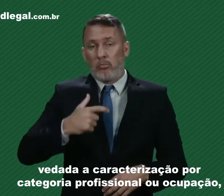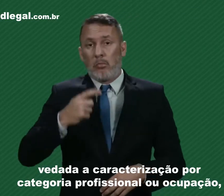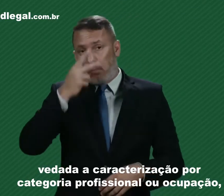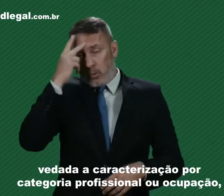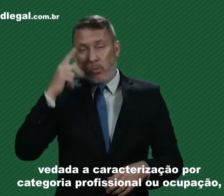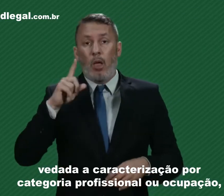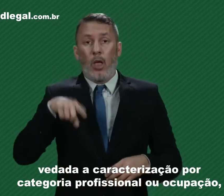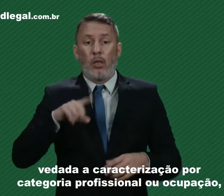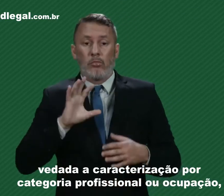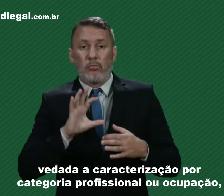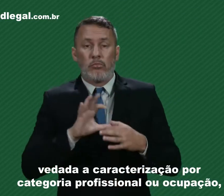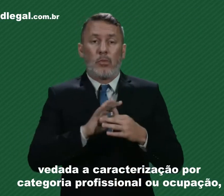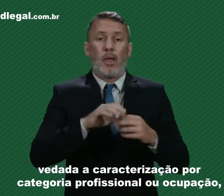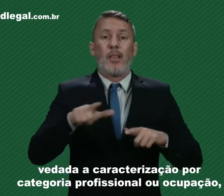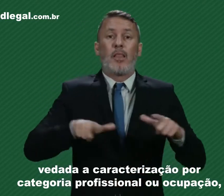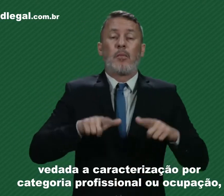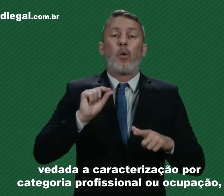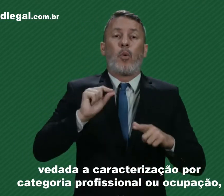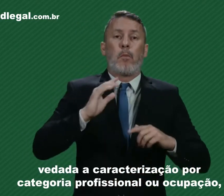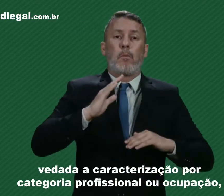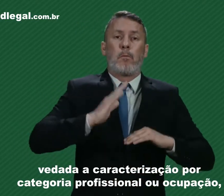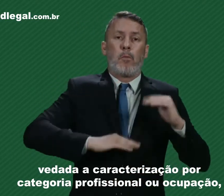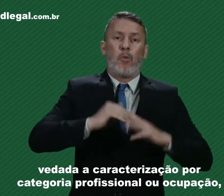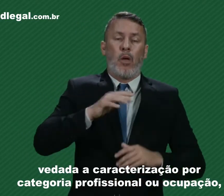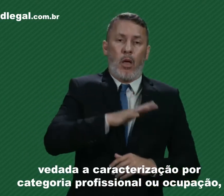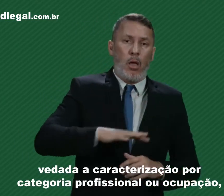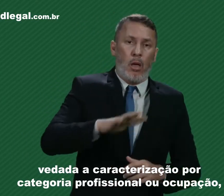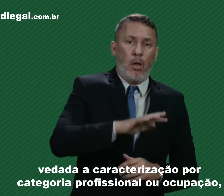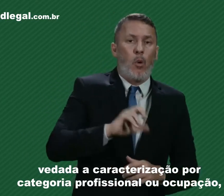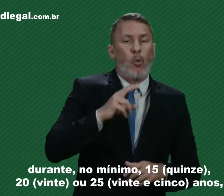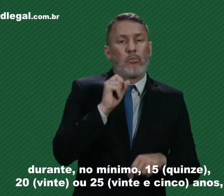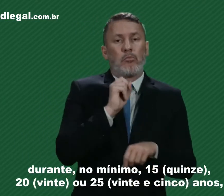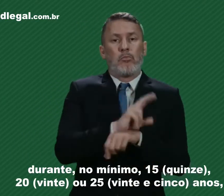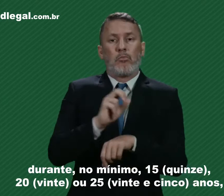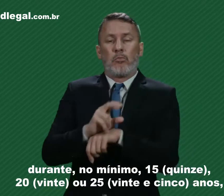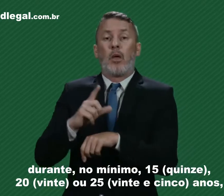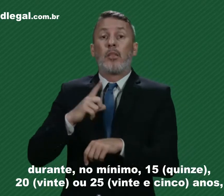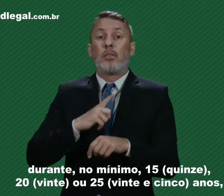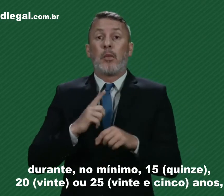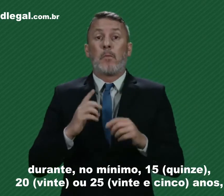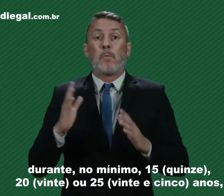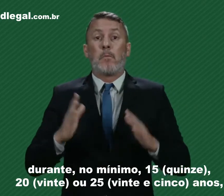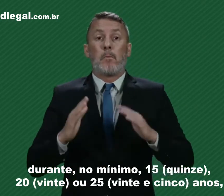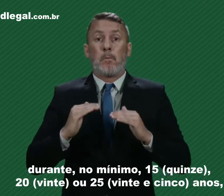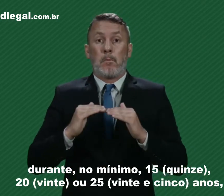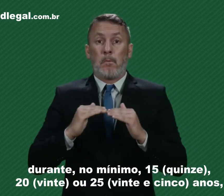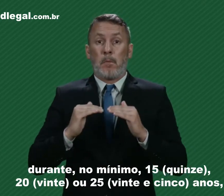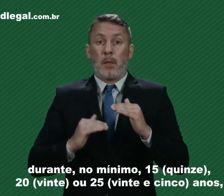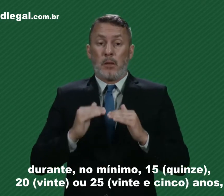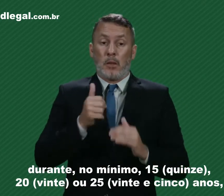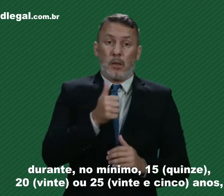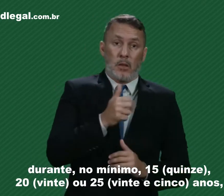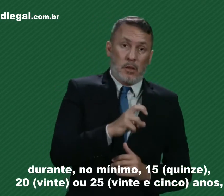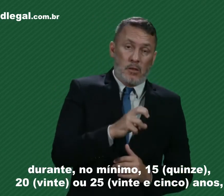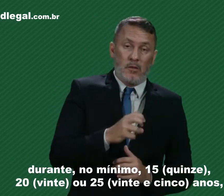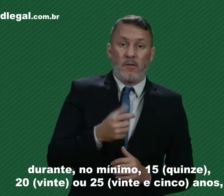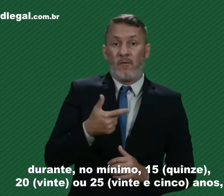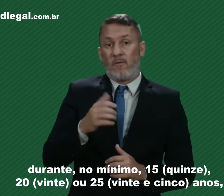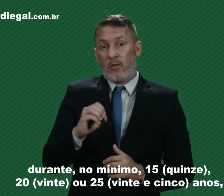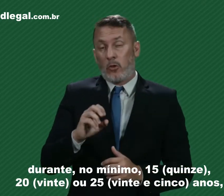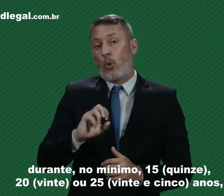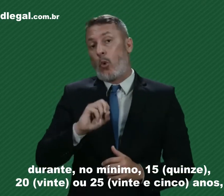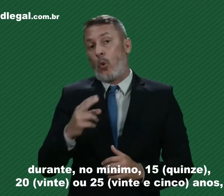a caracterização por categoria profissional ou ocupação durante, no mínimo, 15, 20